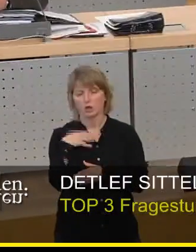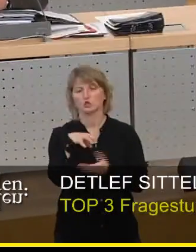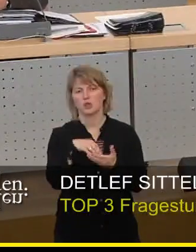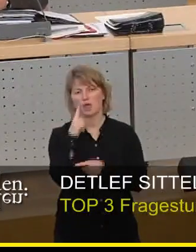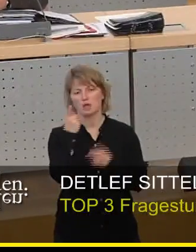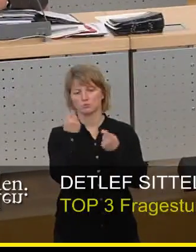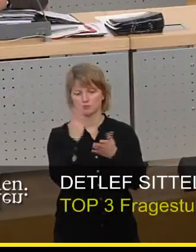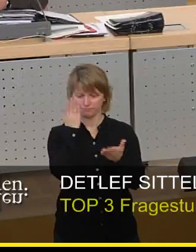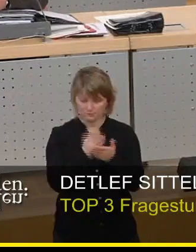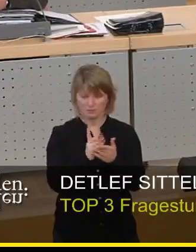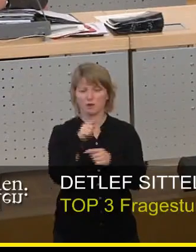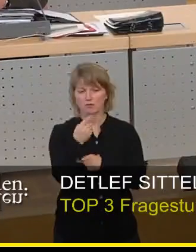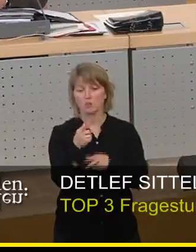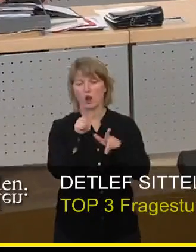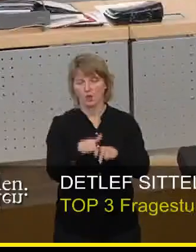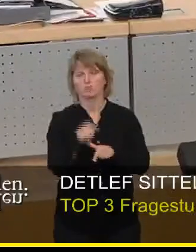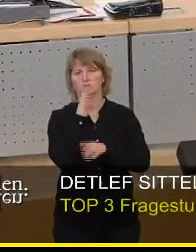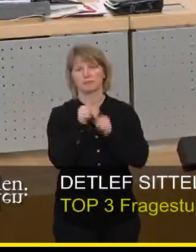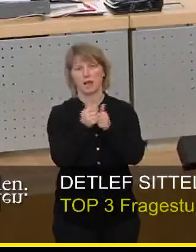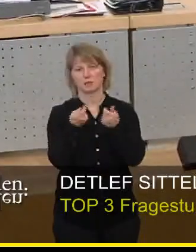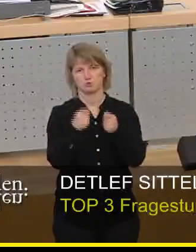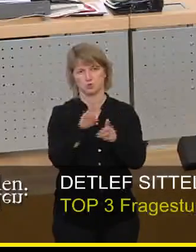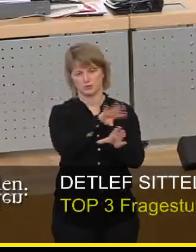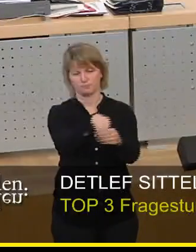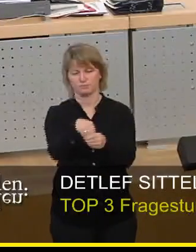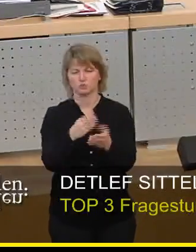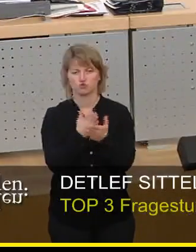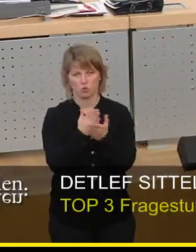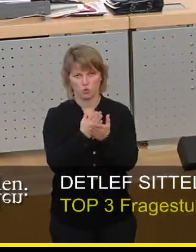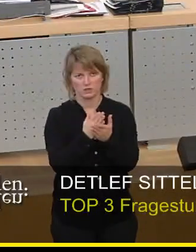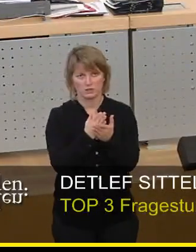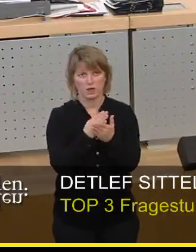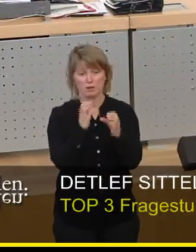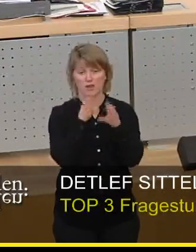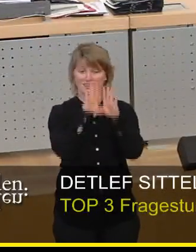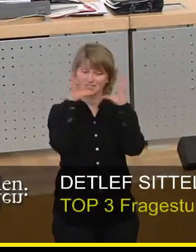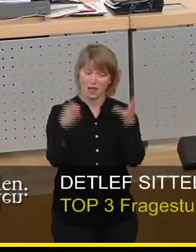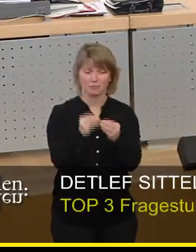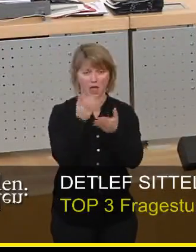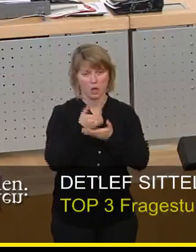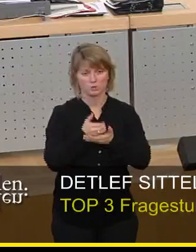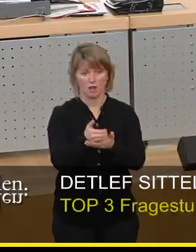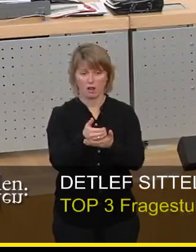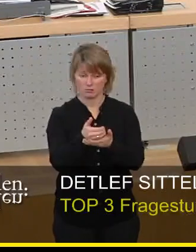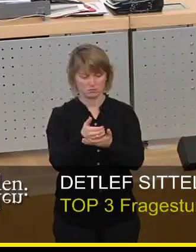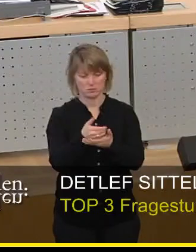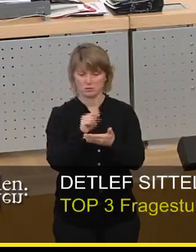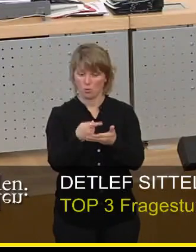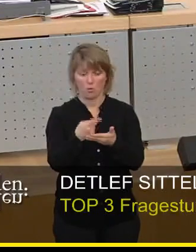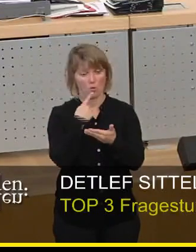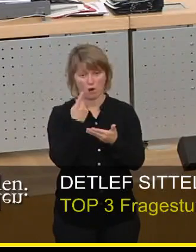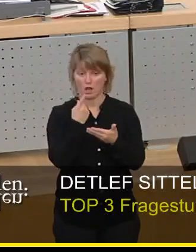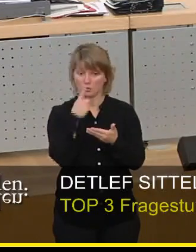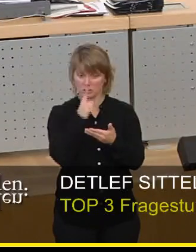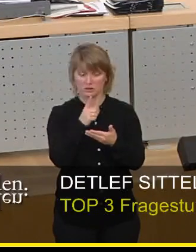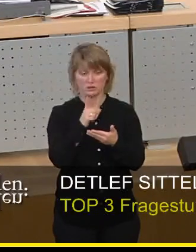Folgen insbesondere aus dem Begleitbeschluss einzuarbeiten, ungeachtet der Tatsache, dass der Gesamthaushalt ja vollkommen in Kraft tritt mit Freigaben nach